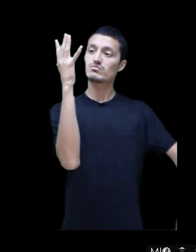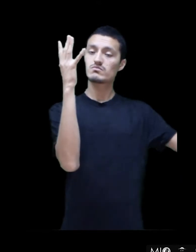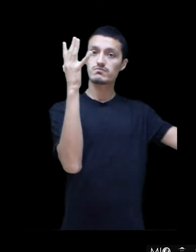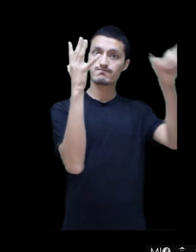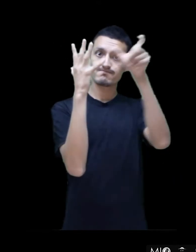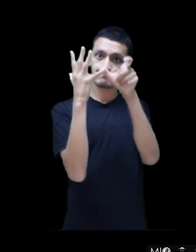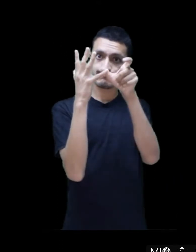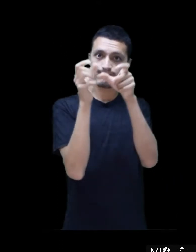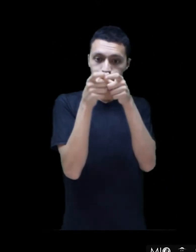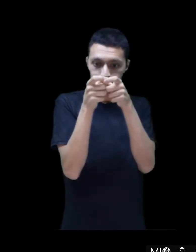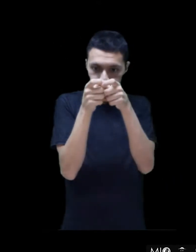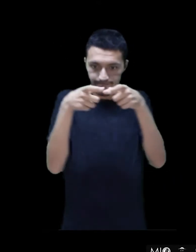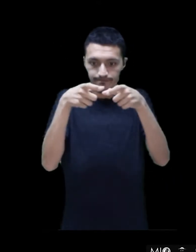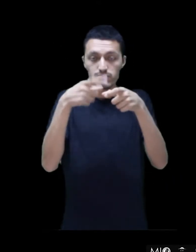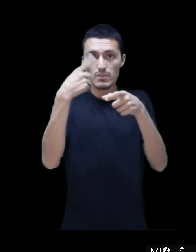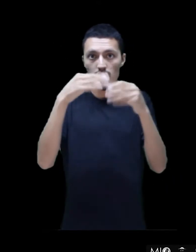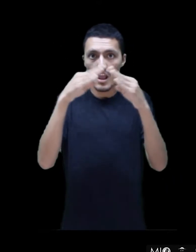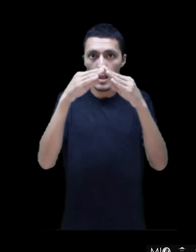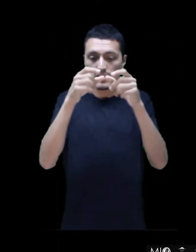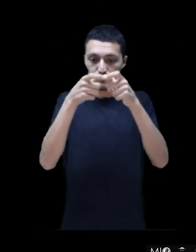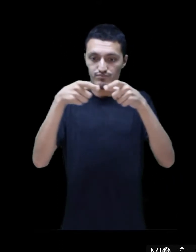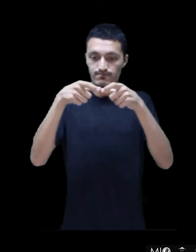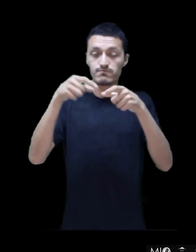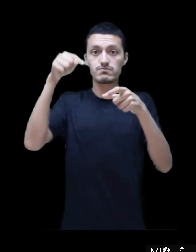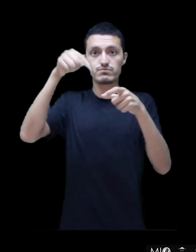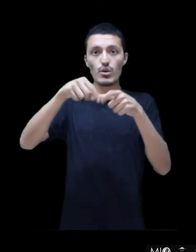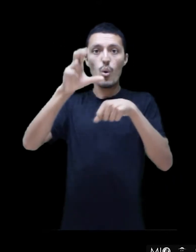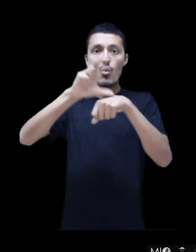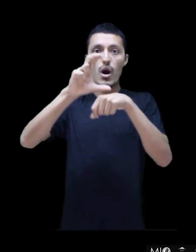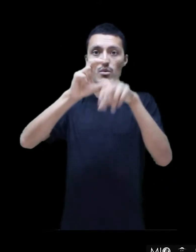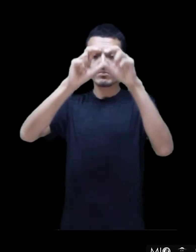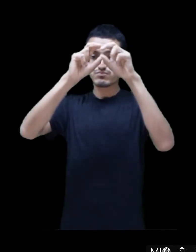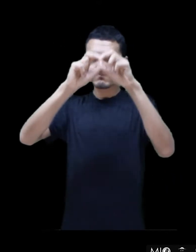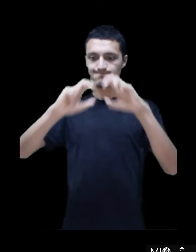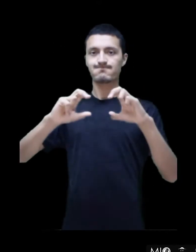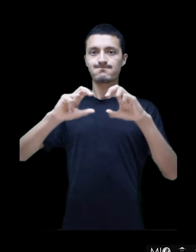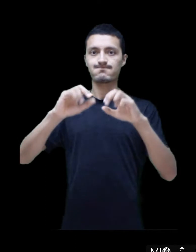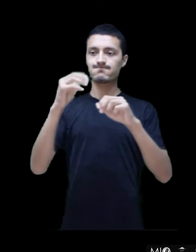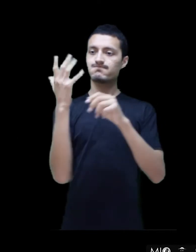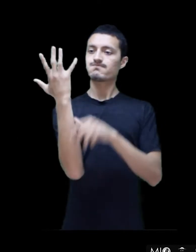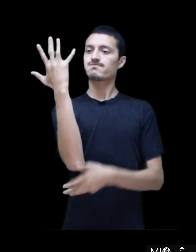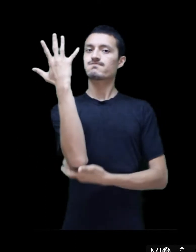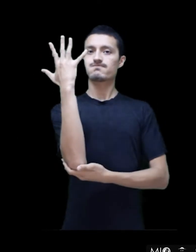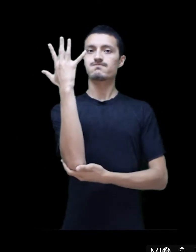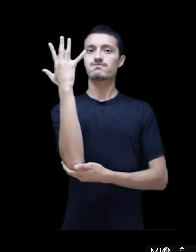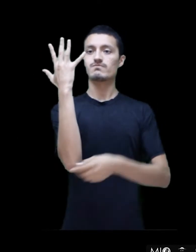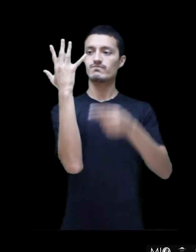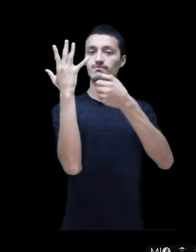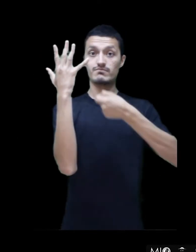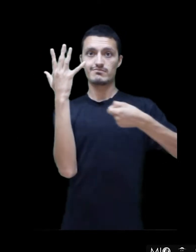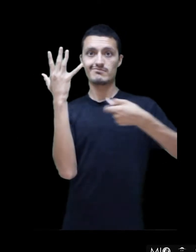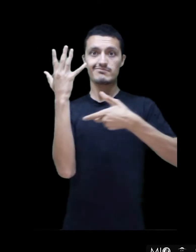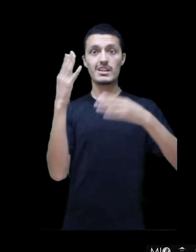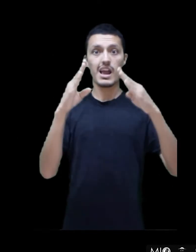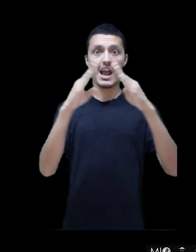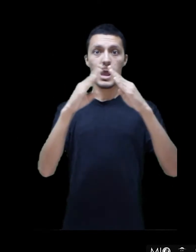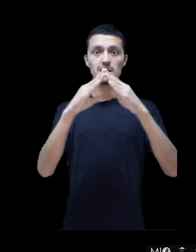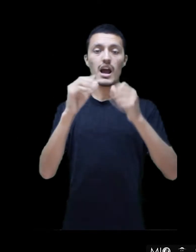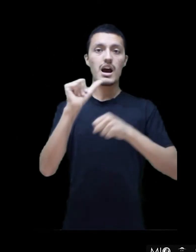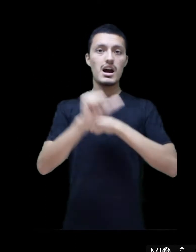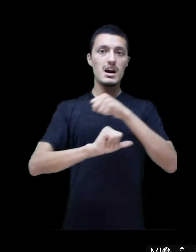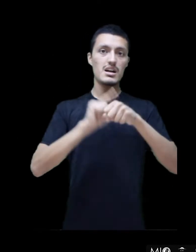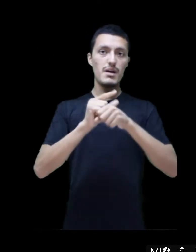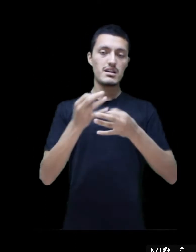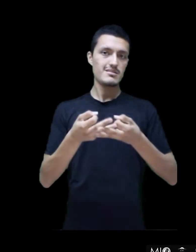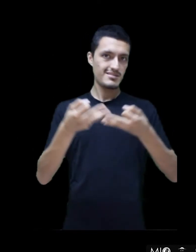los arbustos vivan y habrán de engendrar sobre las ramas. Así los dioses dieron casa a los animales